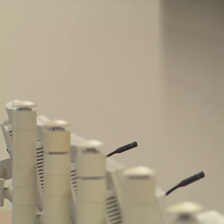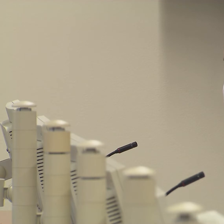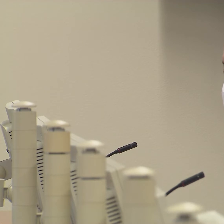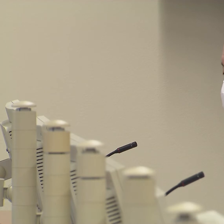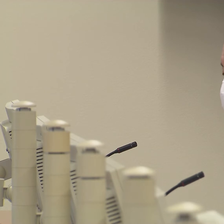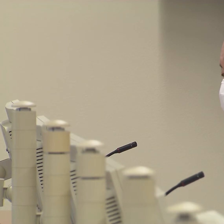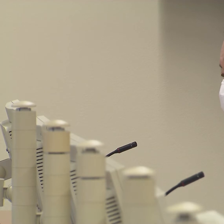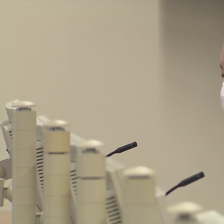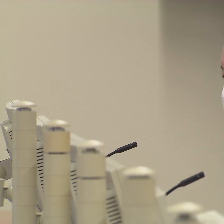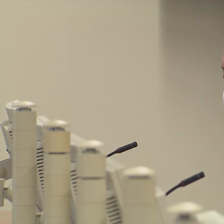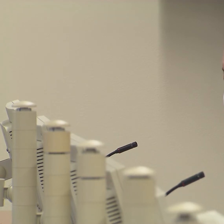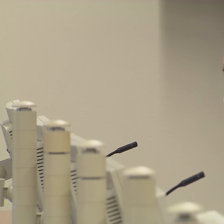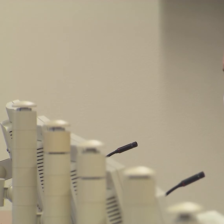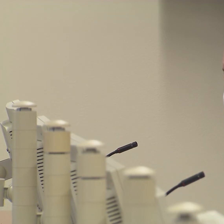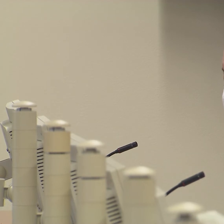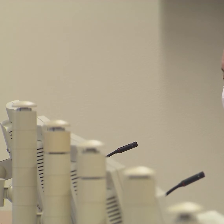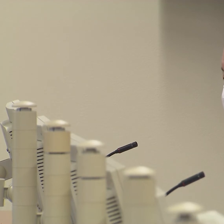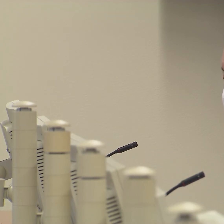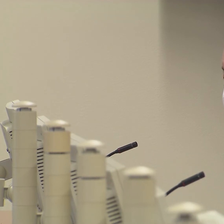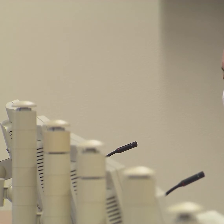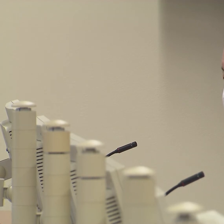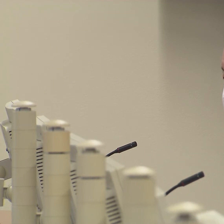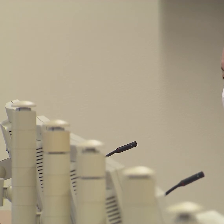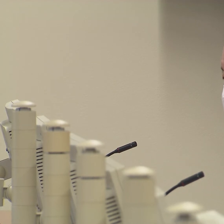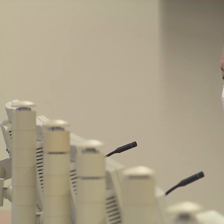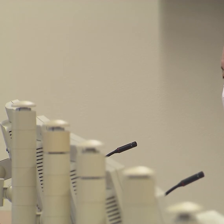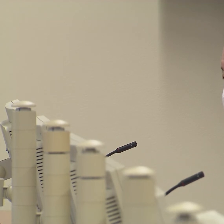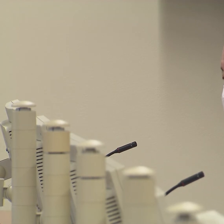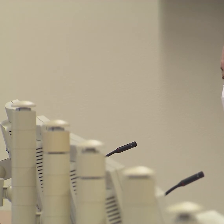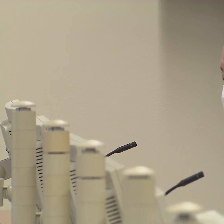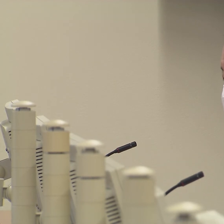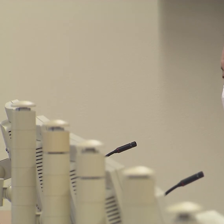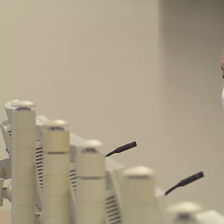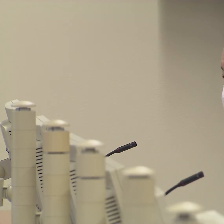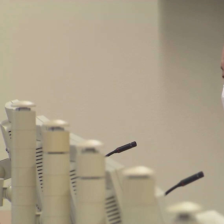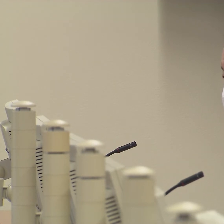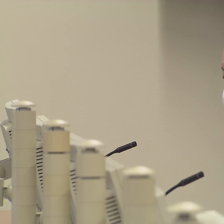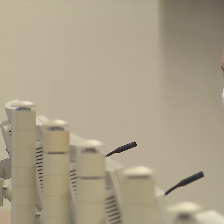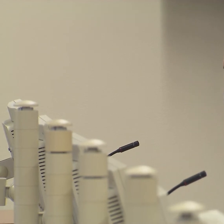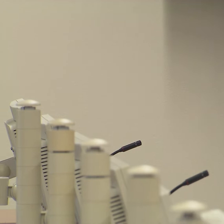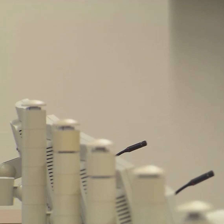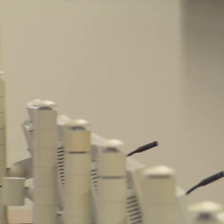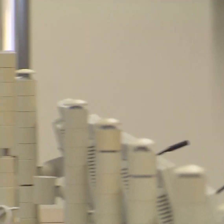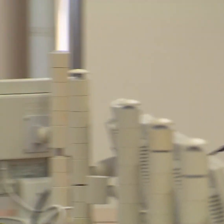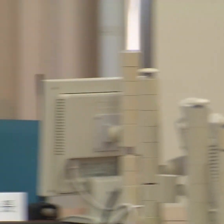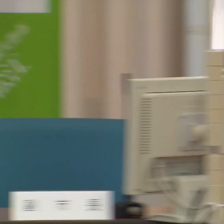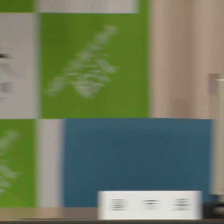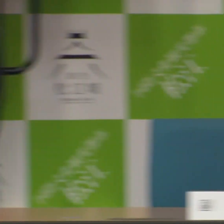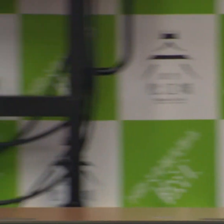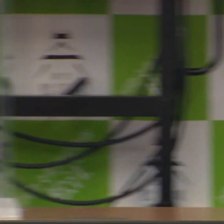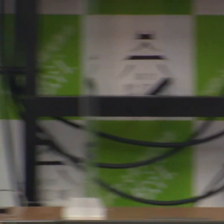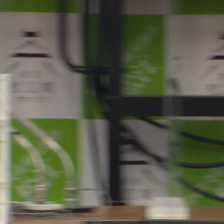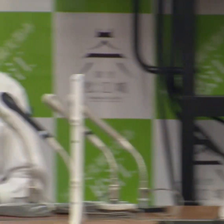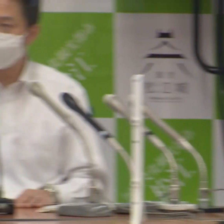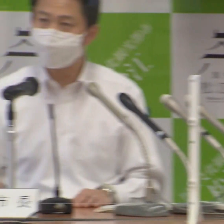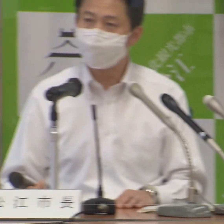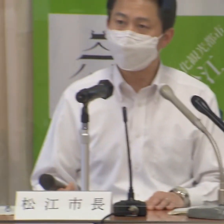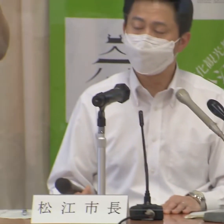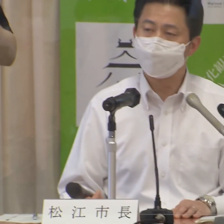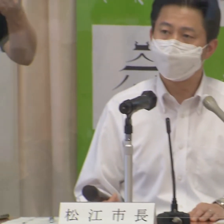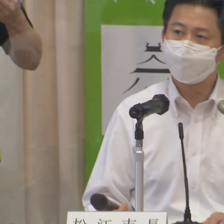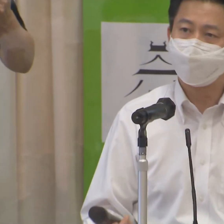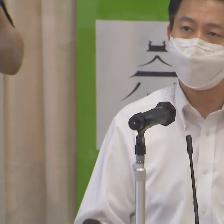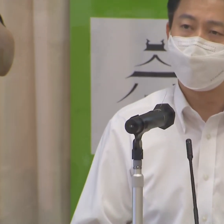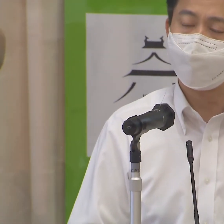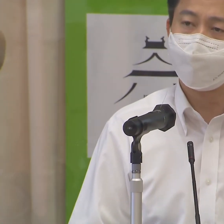なので松江保健所ではない市のセクションで働かれている保健師さんを、投入することに伴って、